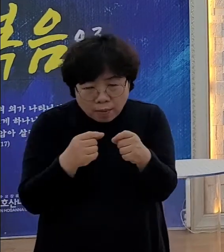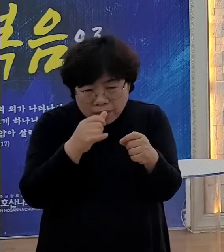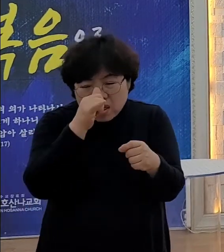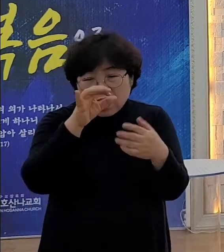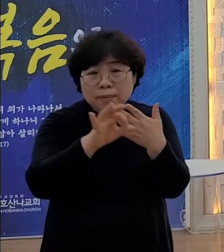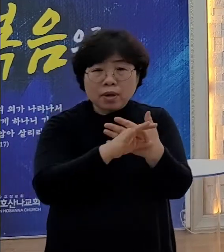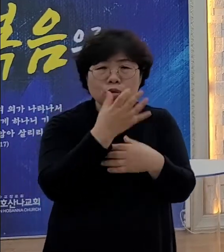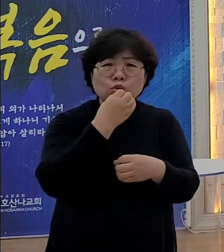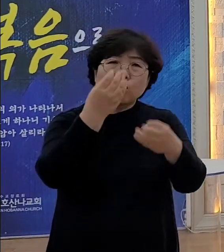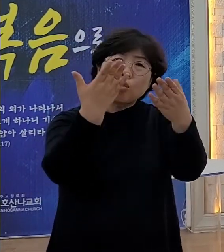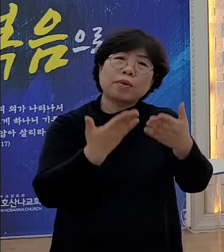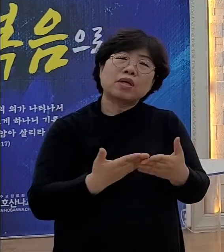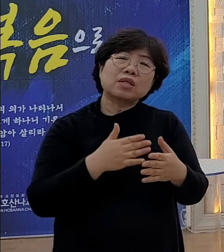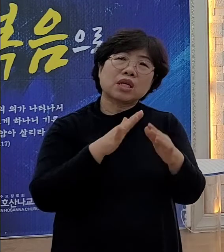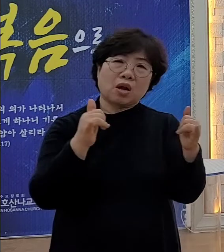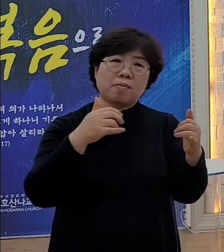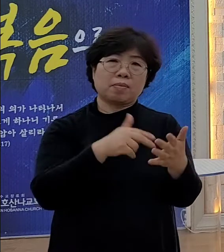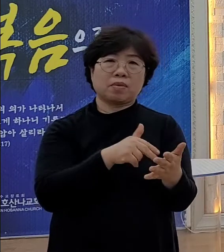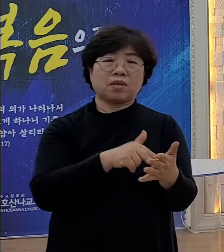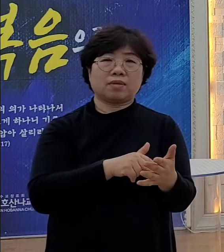않냐.